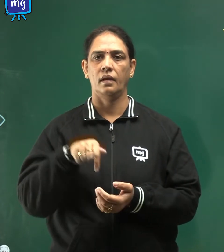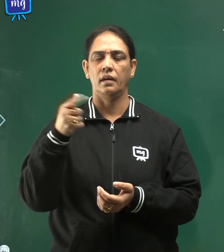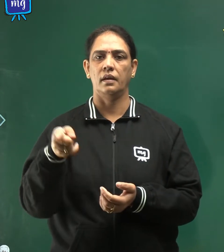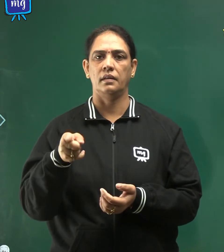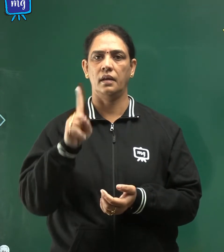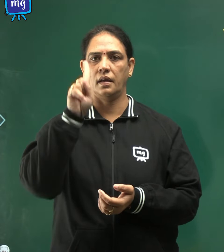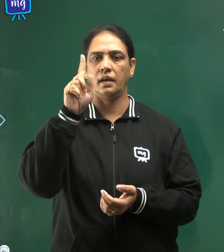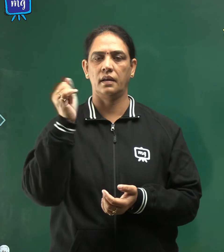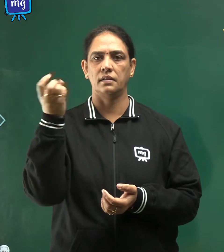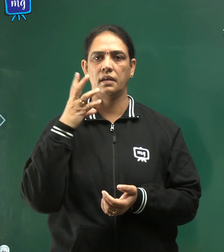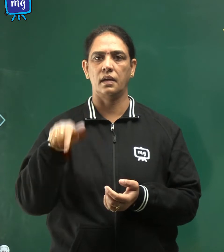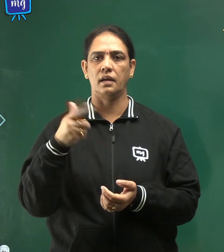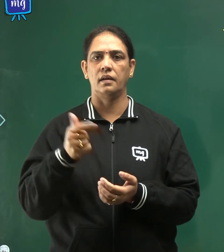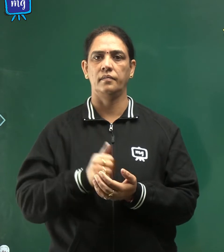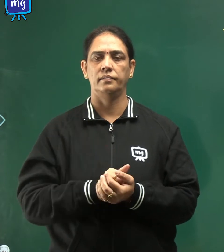संख्या के